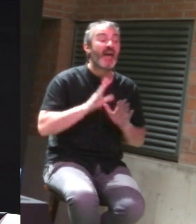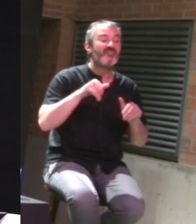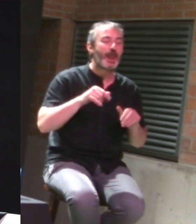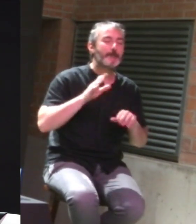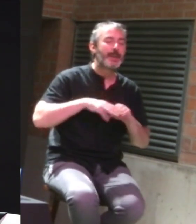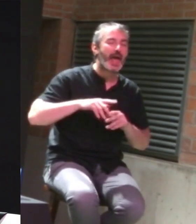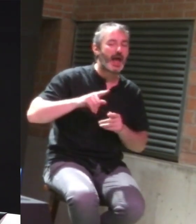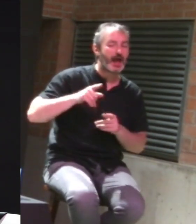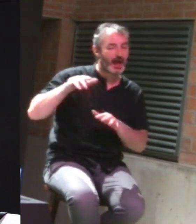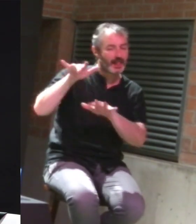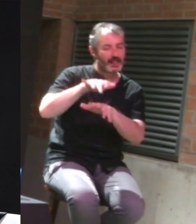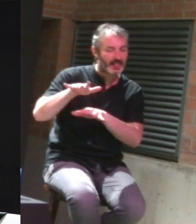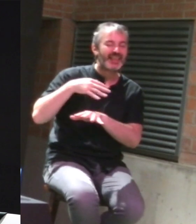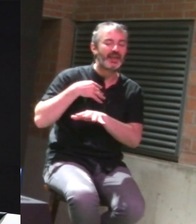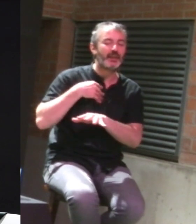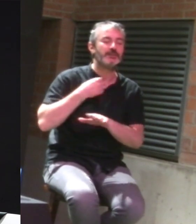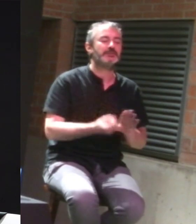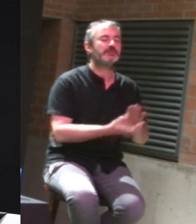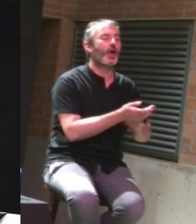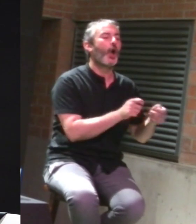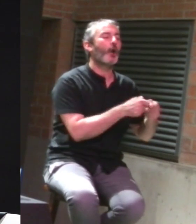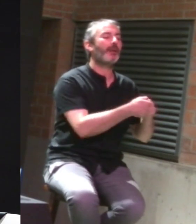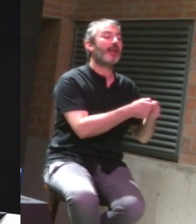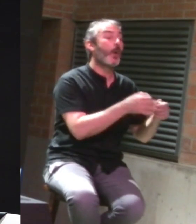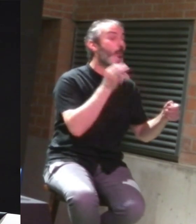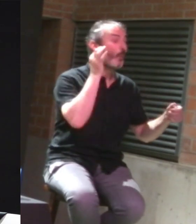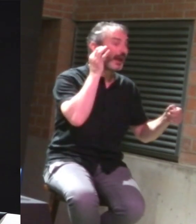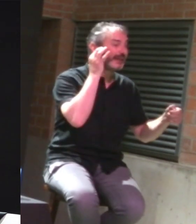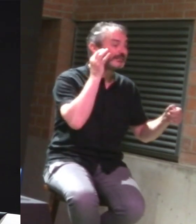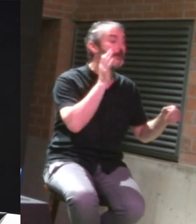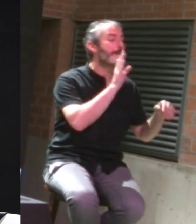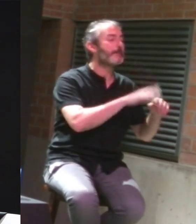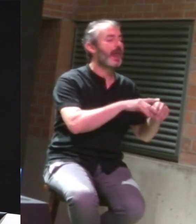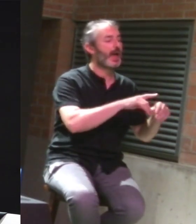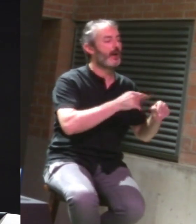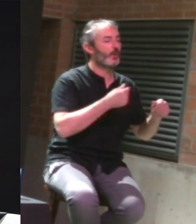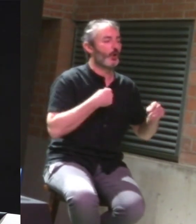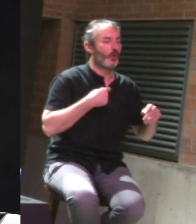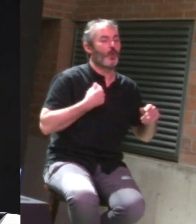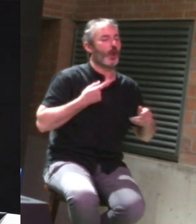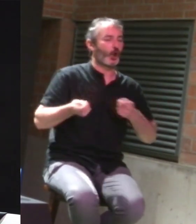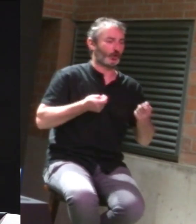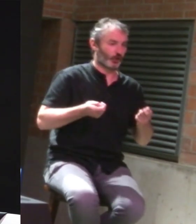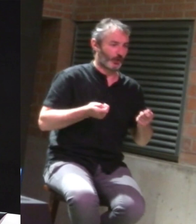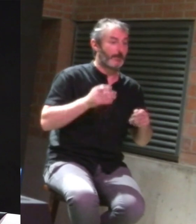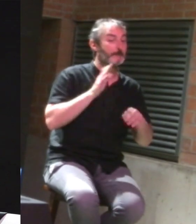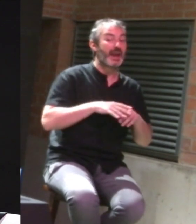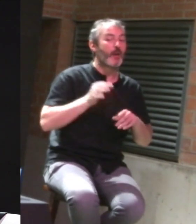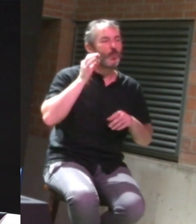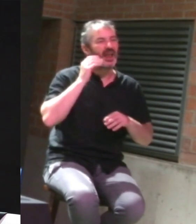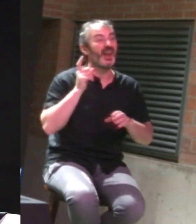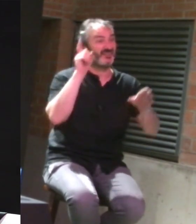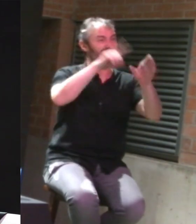també cooperatives obreres per intentar allunyar els homes i les dones dels sindicats més combatius,